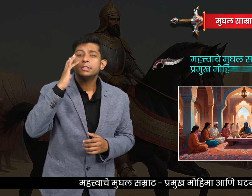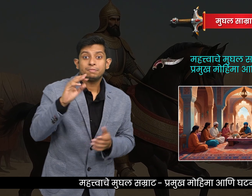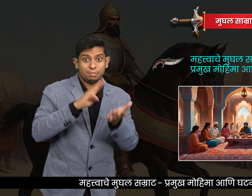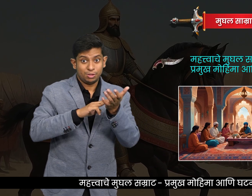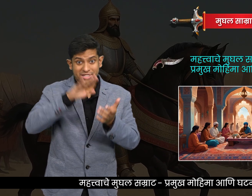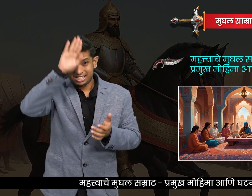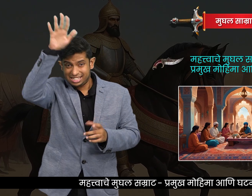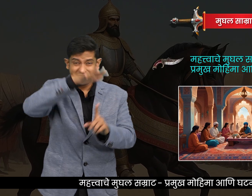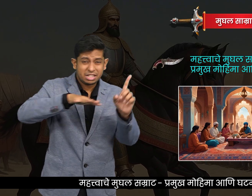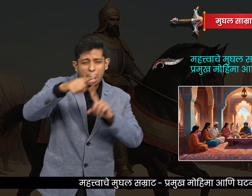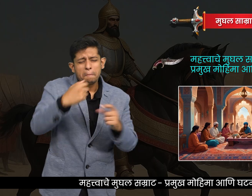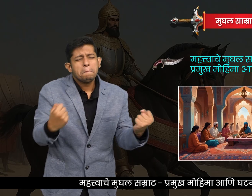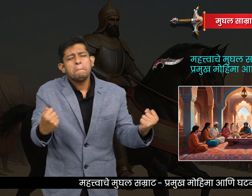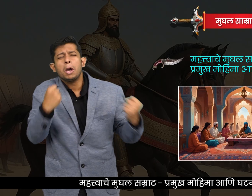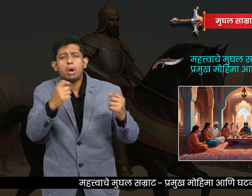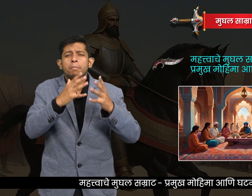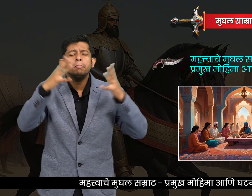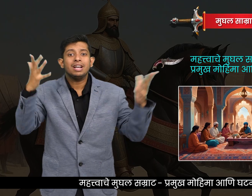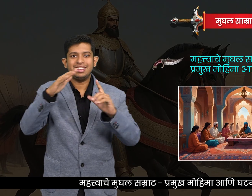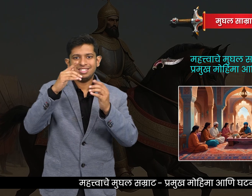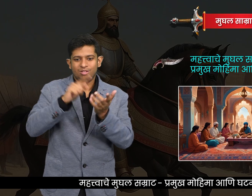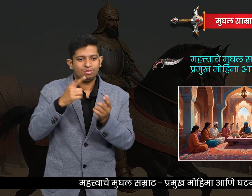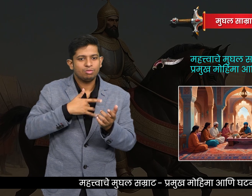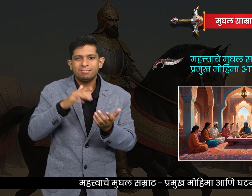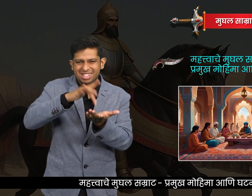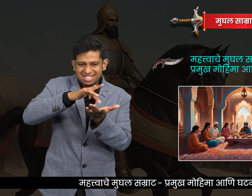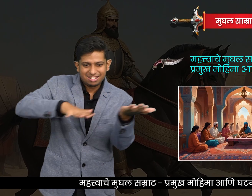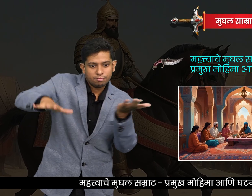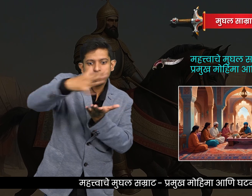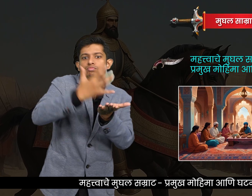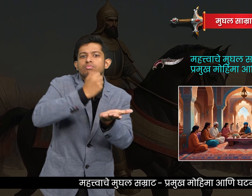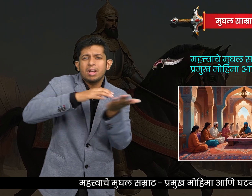महत्त्वाचे मुघल सम्राट, प्रमुख मोहिमा आणि घटना.